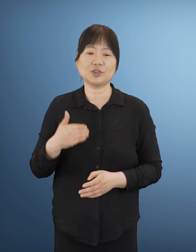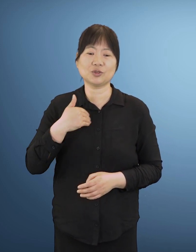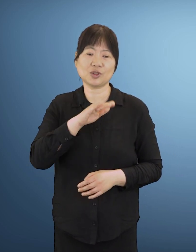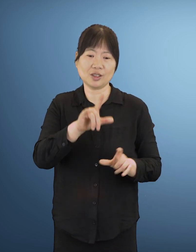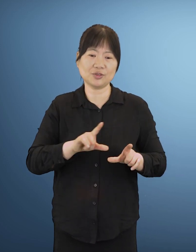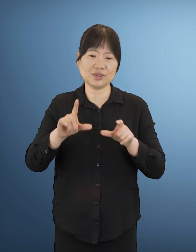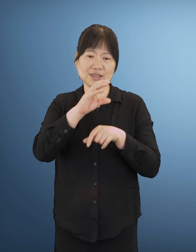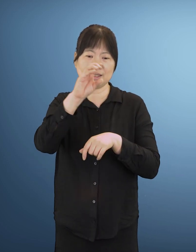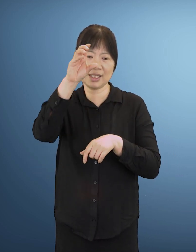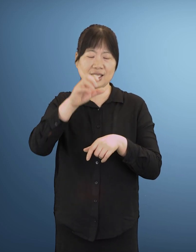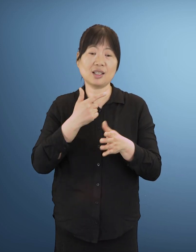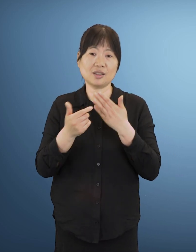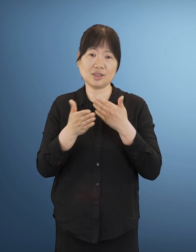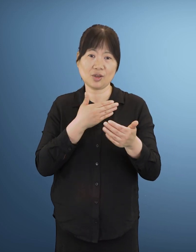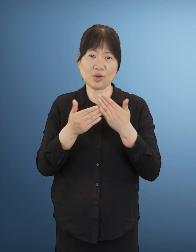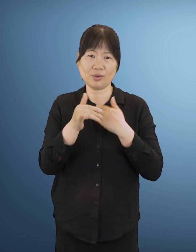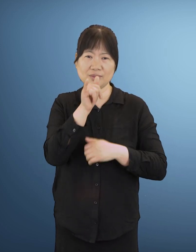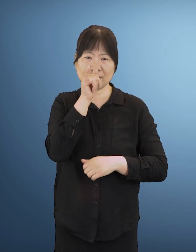우리가 누리는 십자가의 경험,